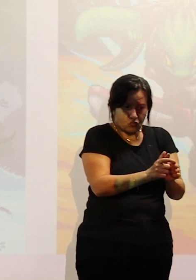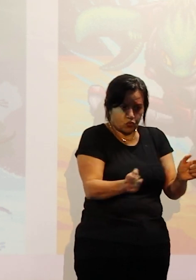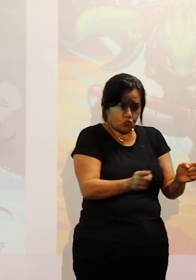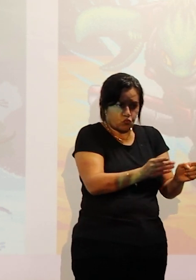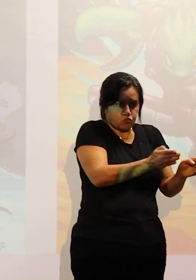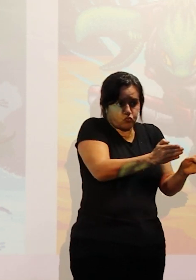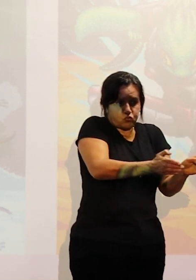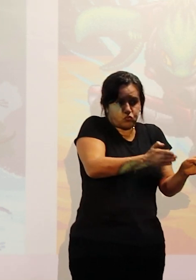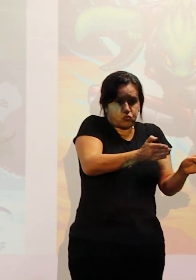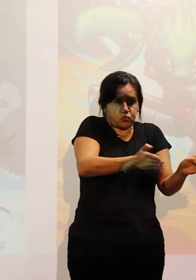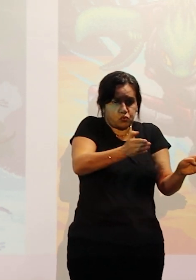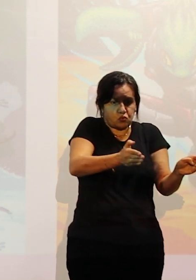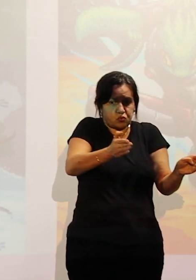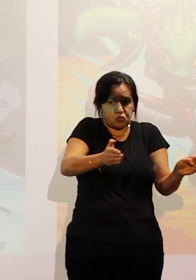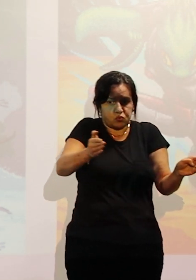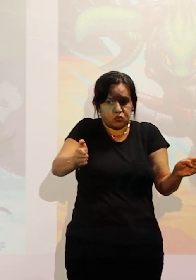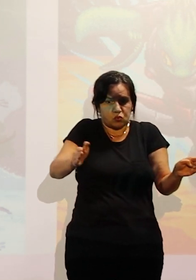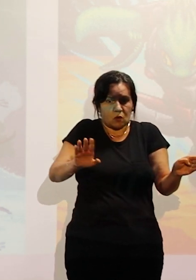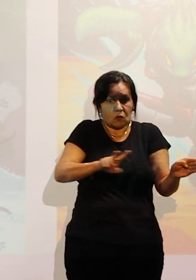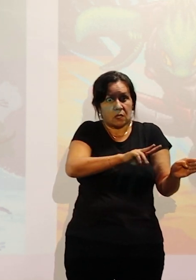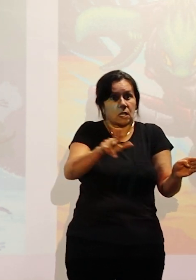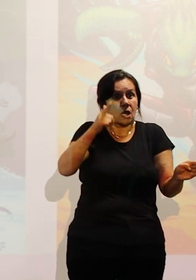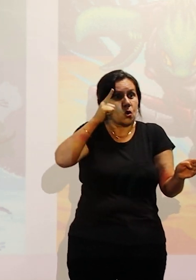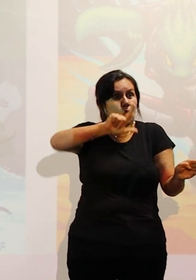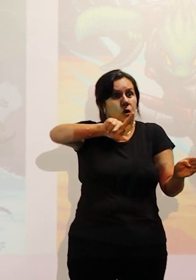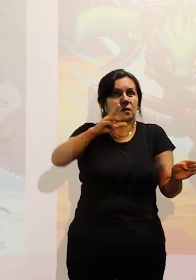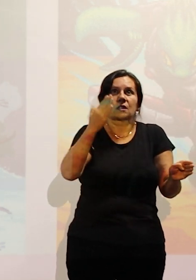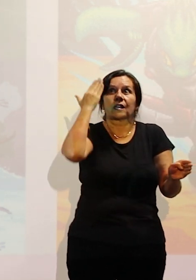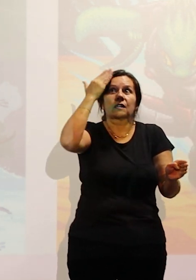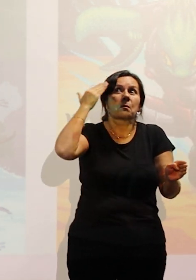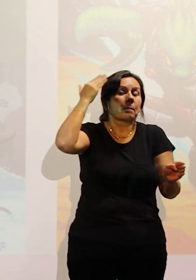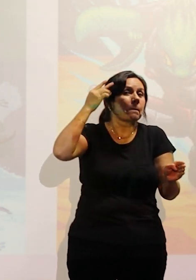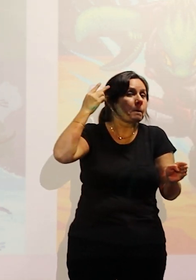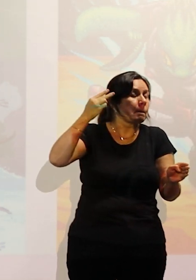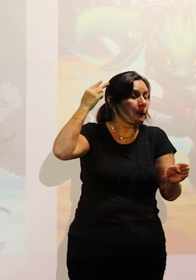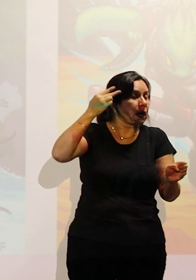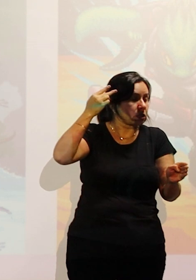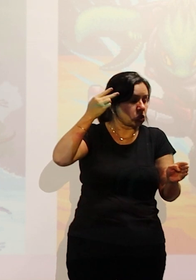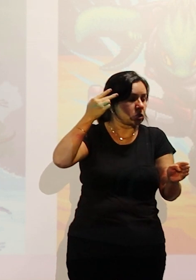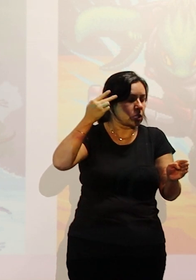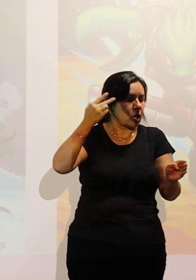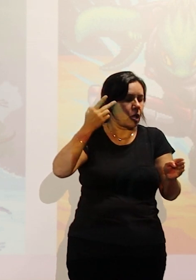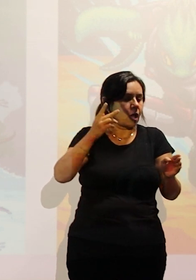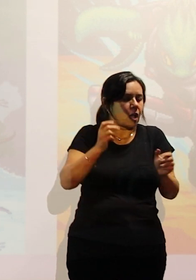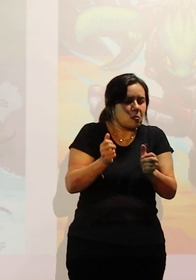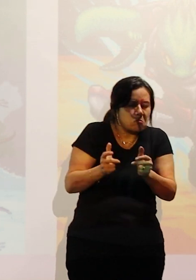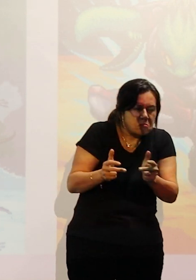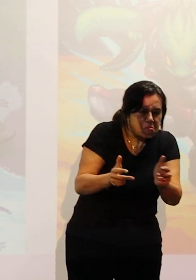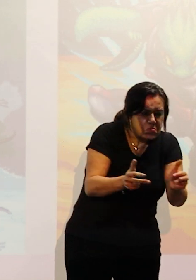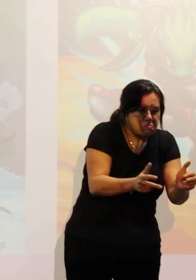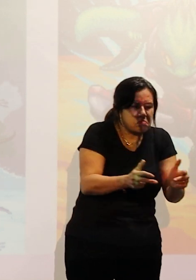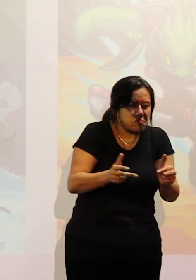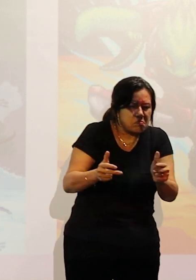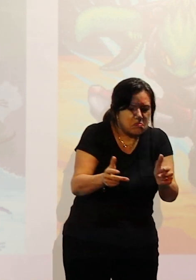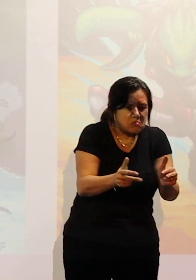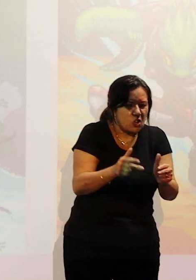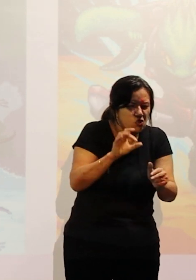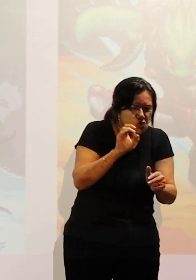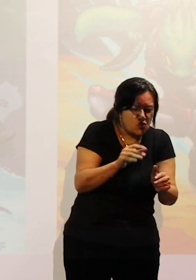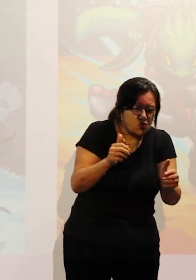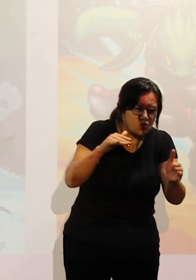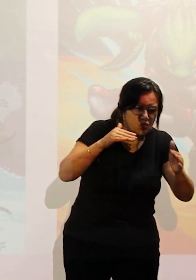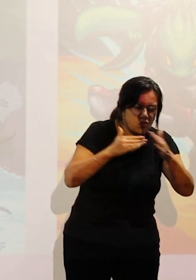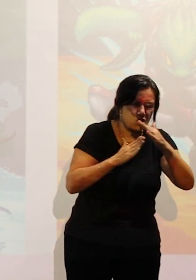mais do que isso, e você consegue enxergar e imaginar. Além da jogabilidade, você conseguir falar, não, mas isso